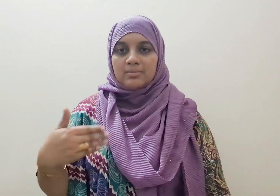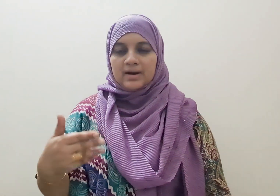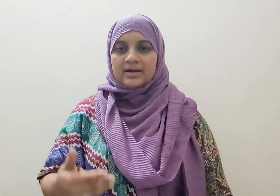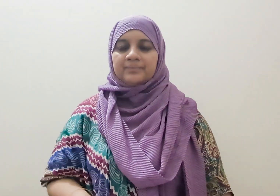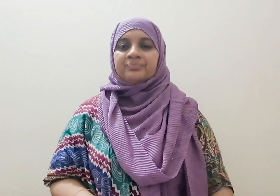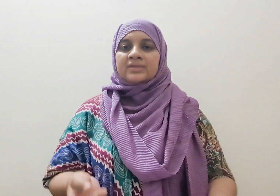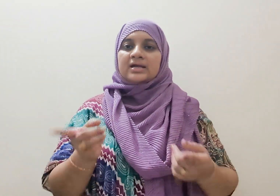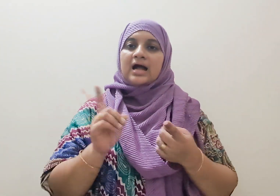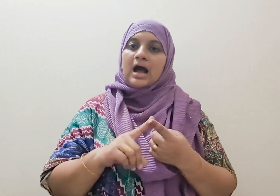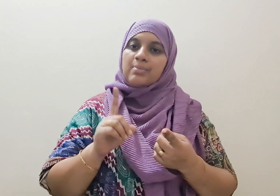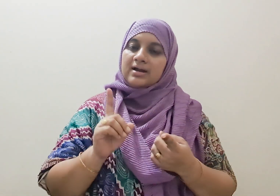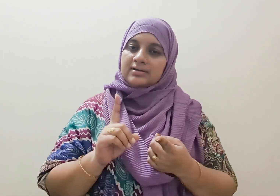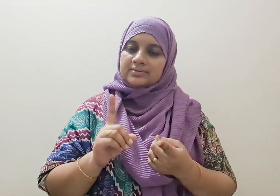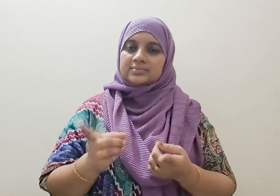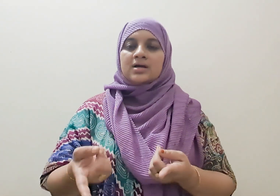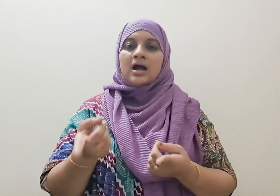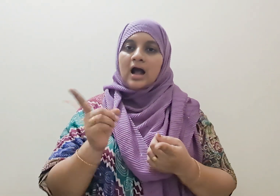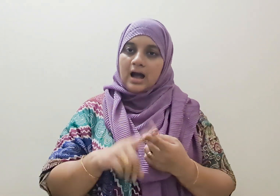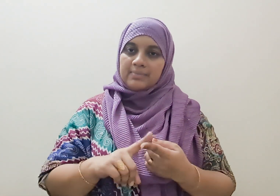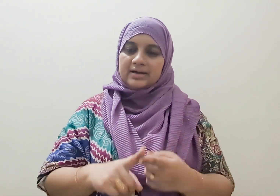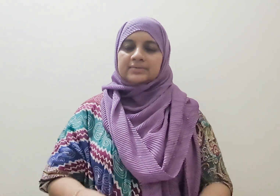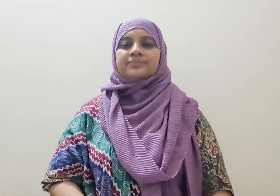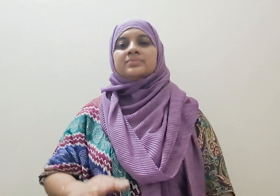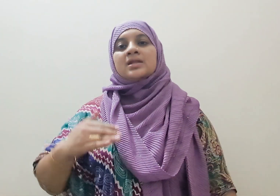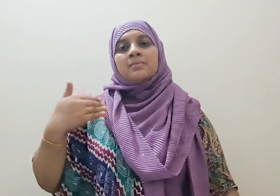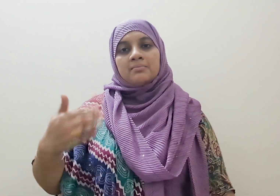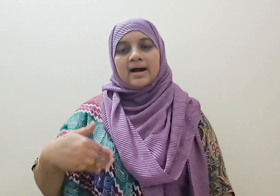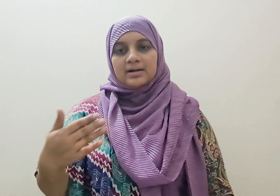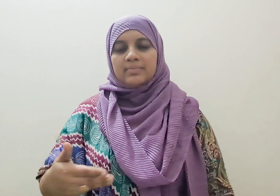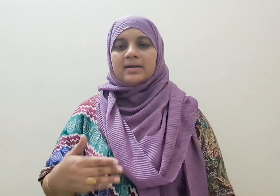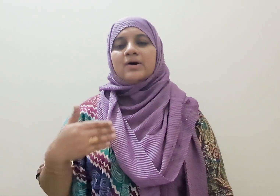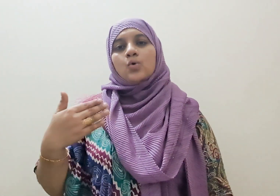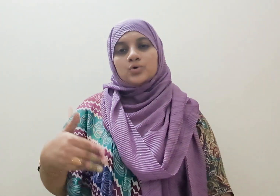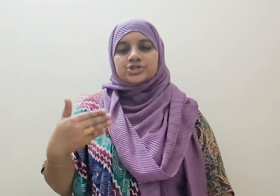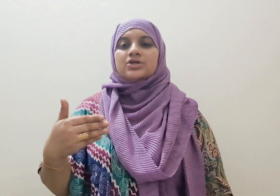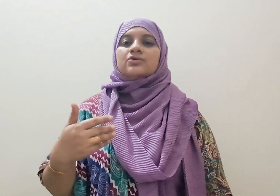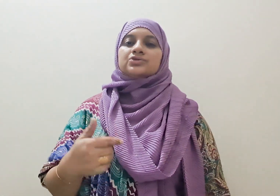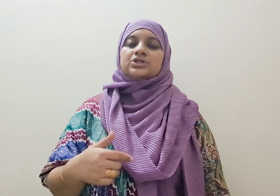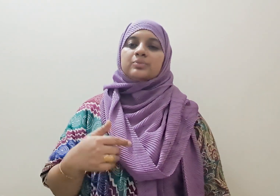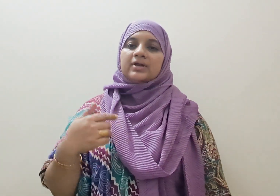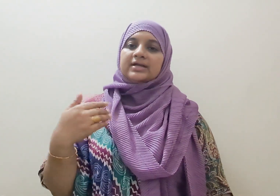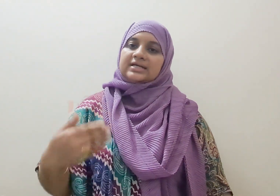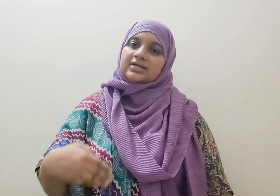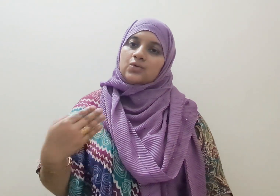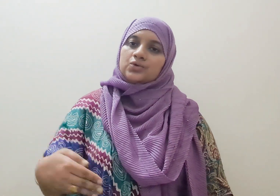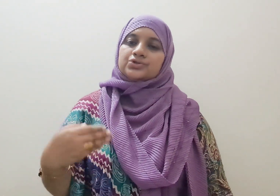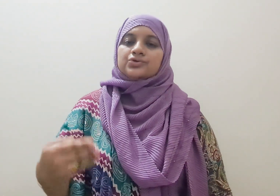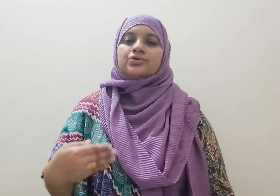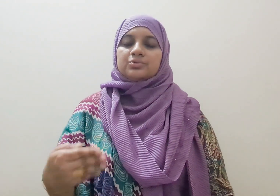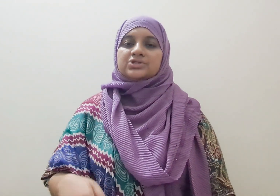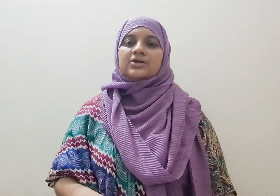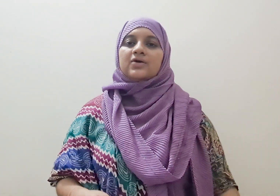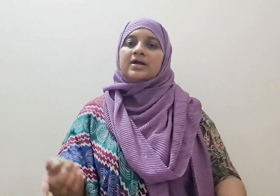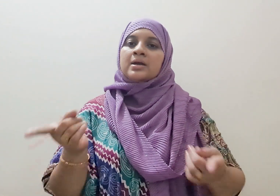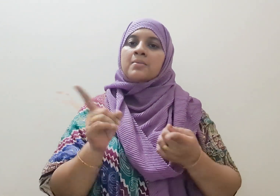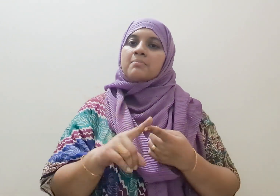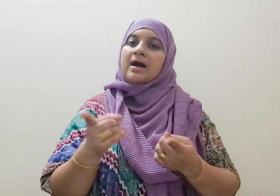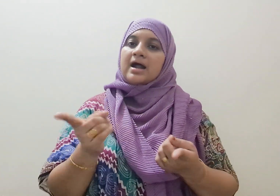বারবার, আবার, আবার, বারবার বা অনুশীলনও যদি বলেন, এটাকে অনুশীলনও বোঝানো হয়।